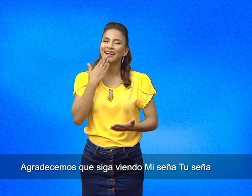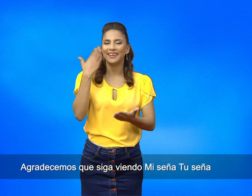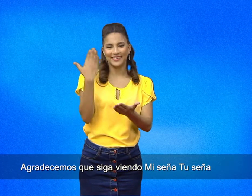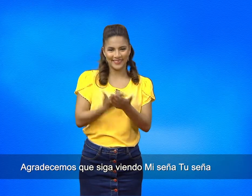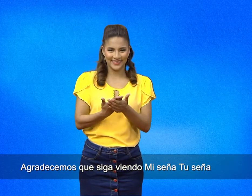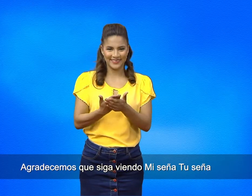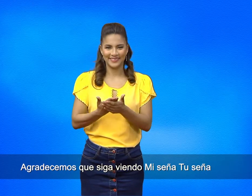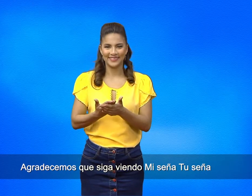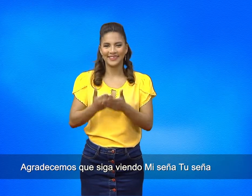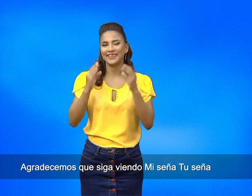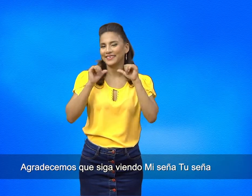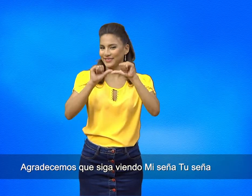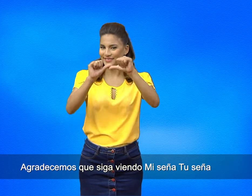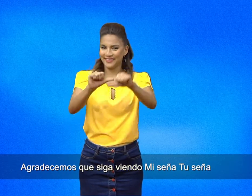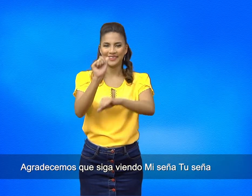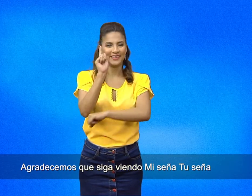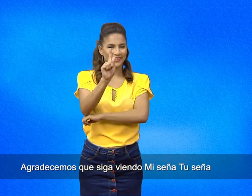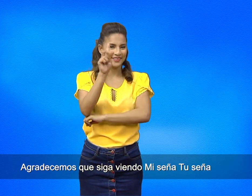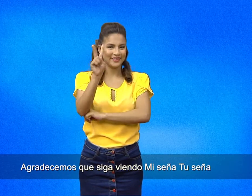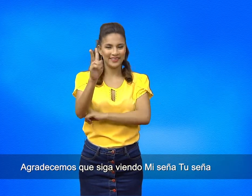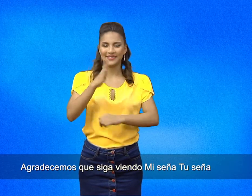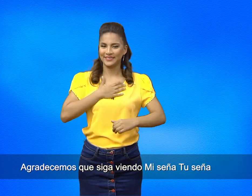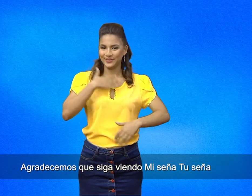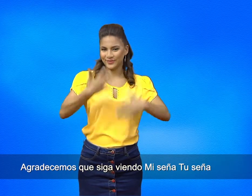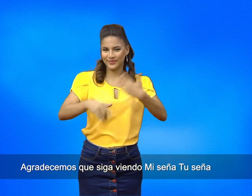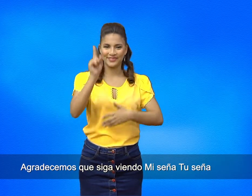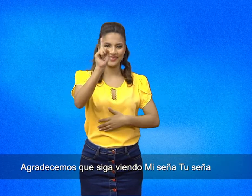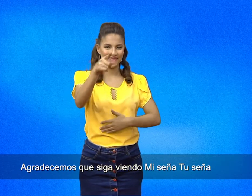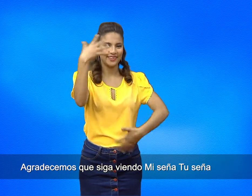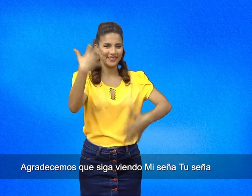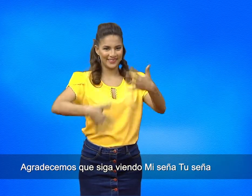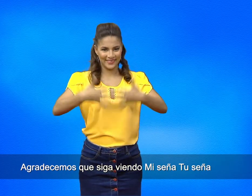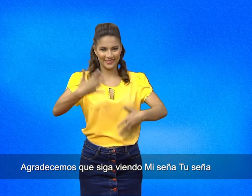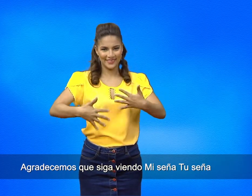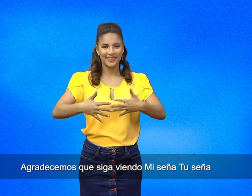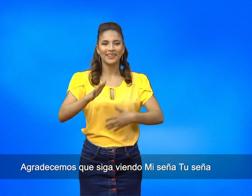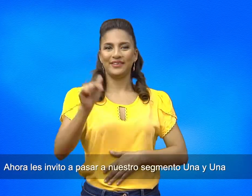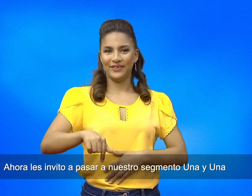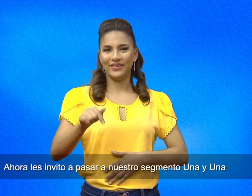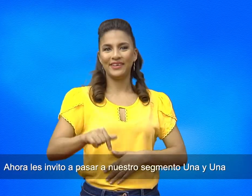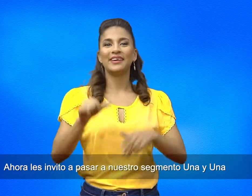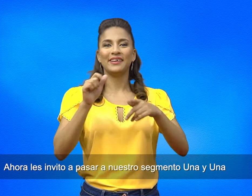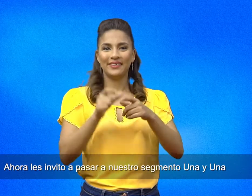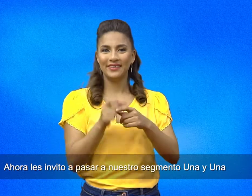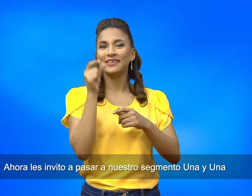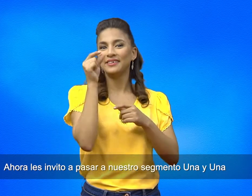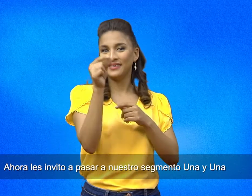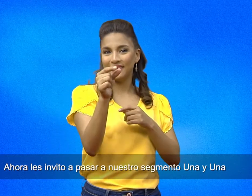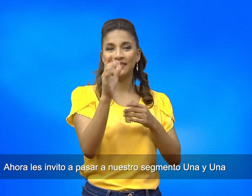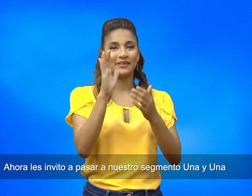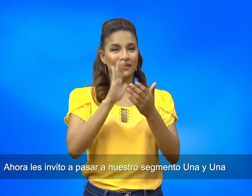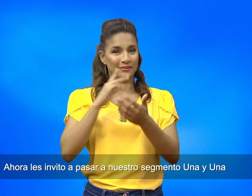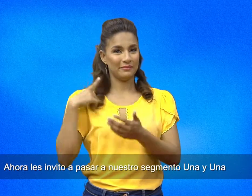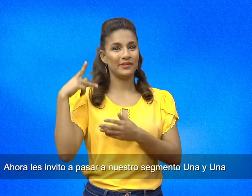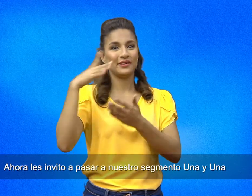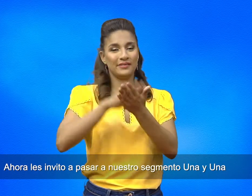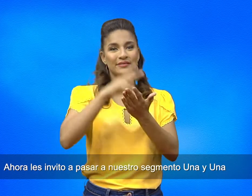agradecemos que siga viendo me enseña tu seña ahora les invitamos a pasar a nuestro